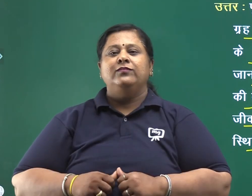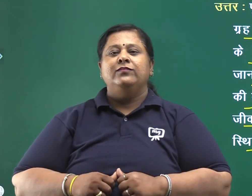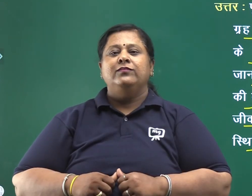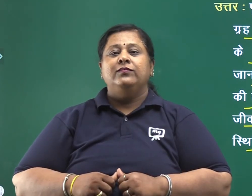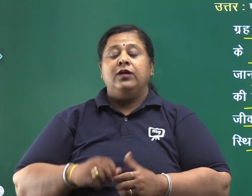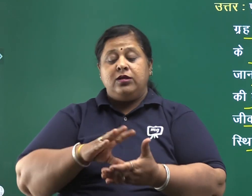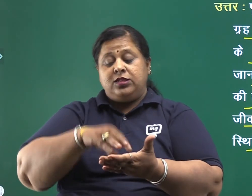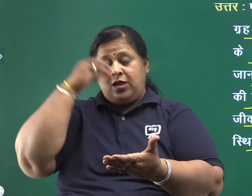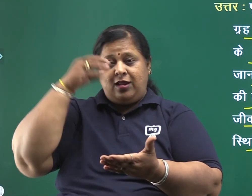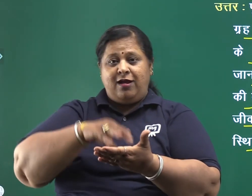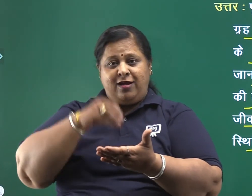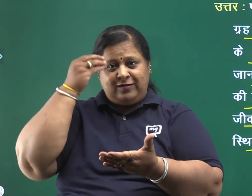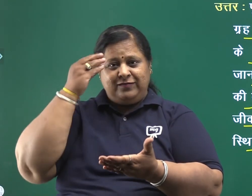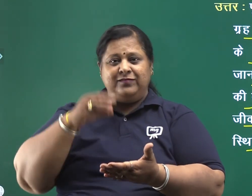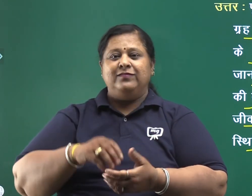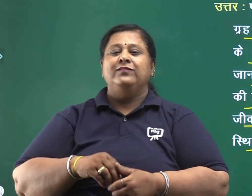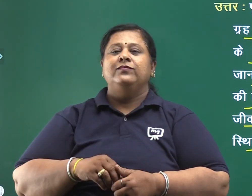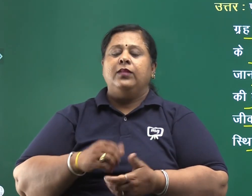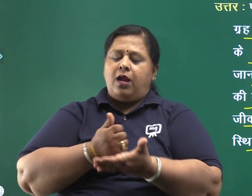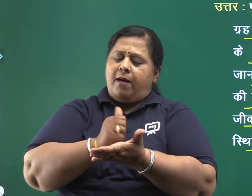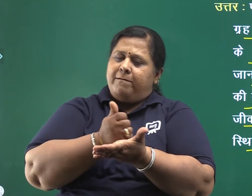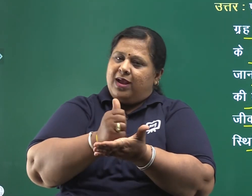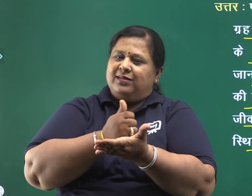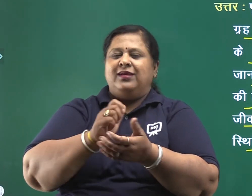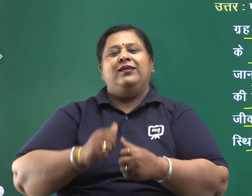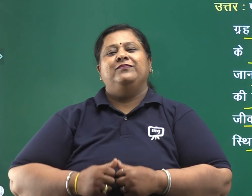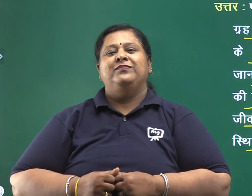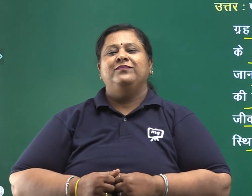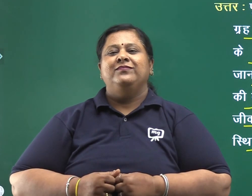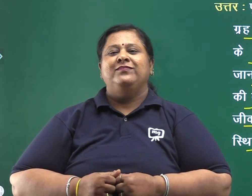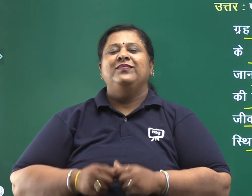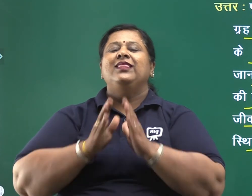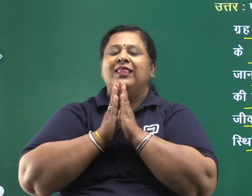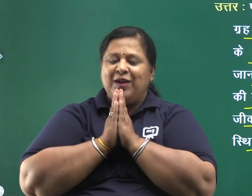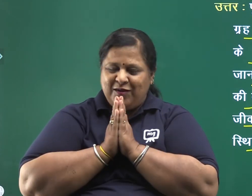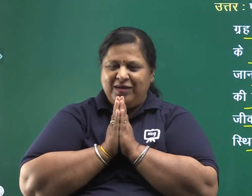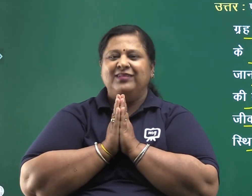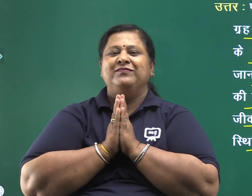सीखने का अभ्यास करें। धन्यवाद।